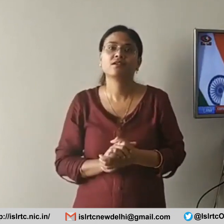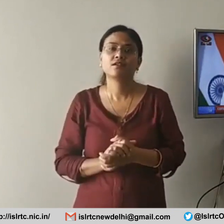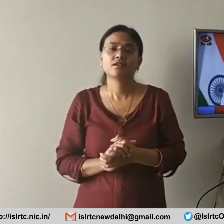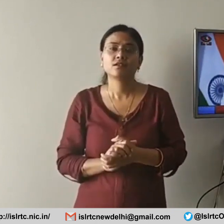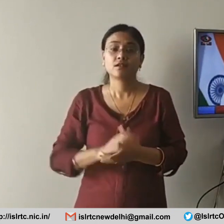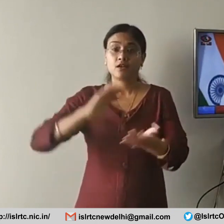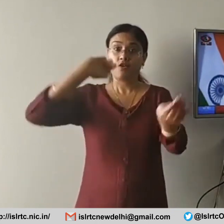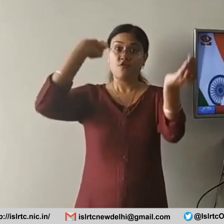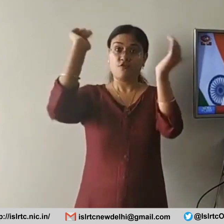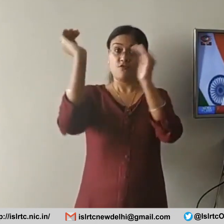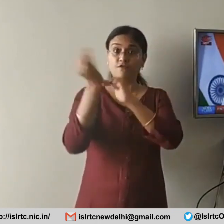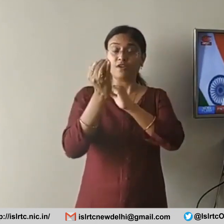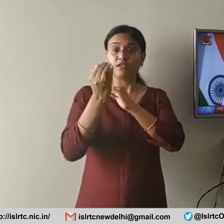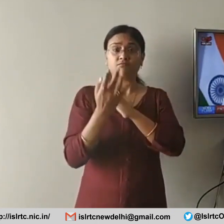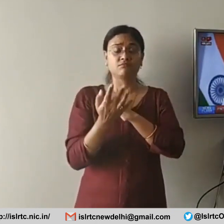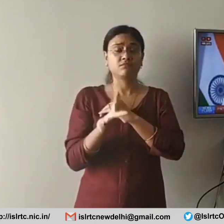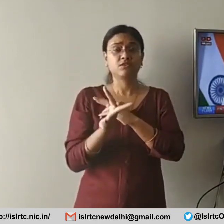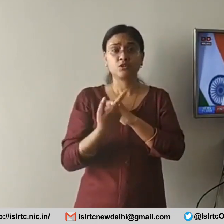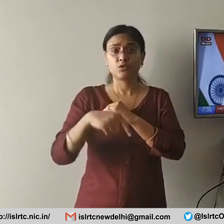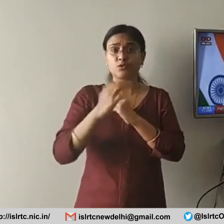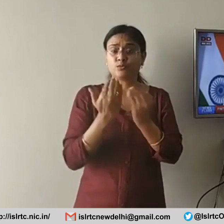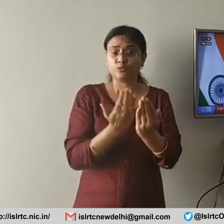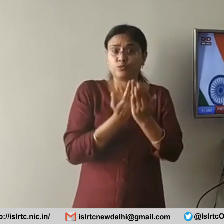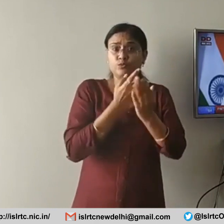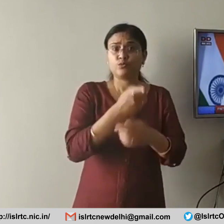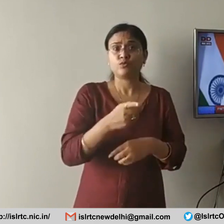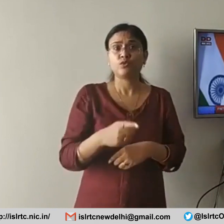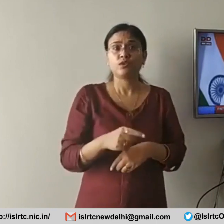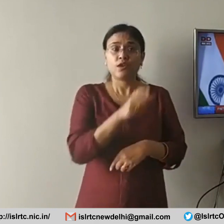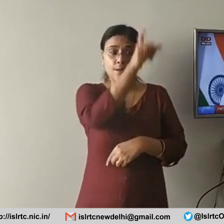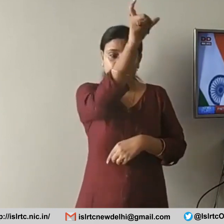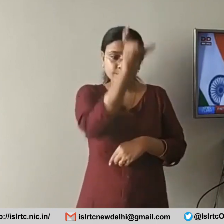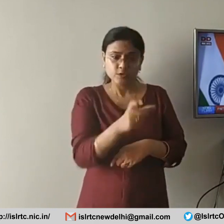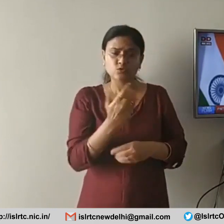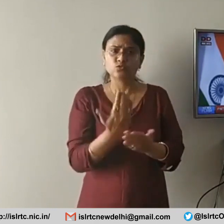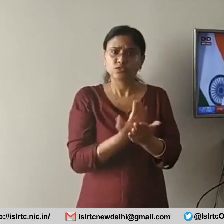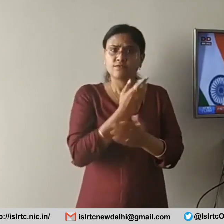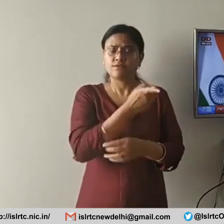कि विश्व कल्याण के लिए, मानव कल्याण के लिए